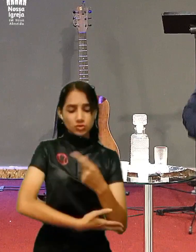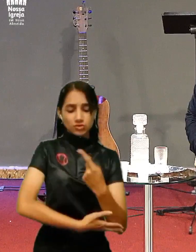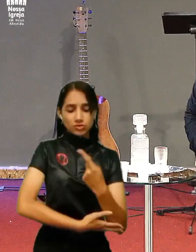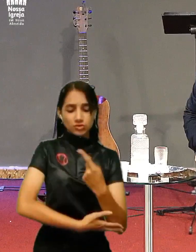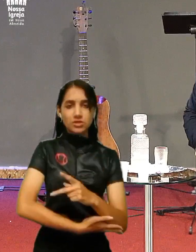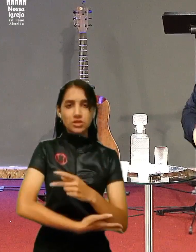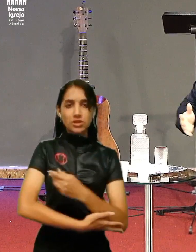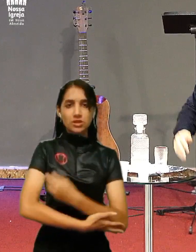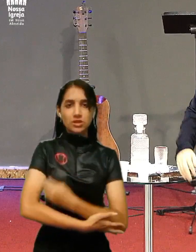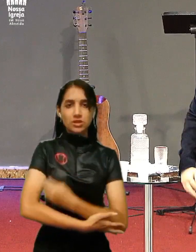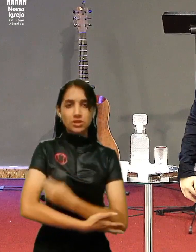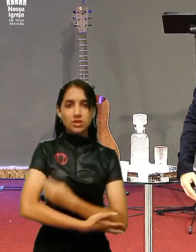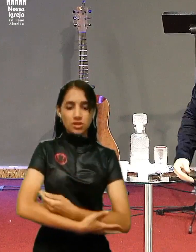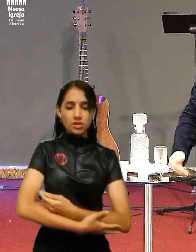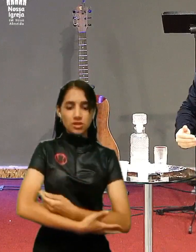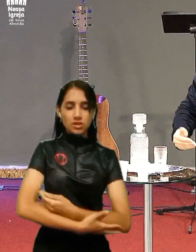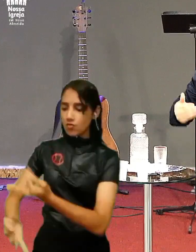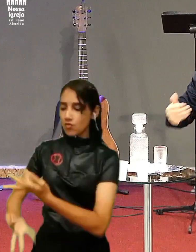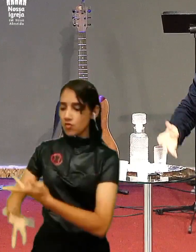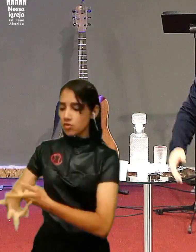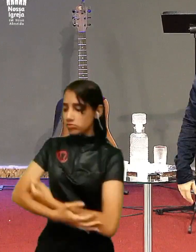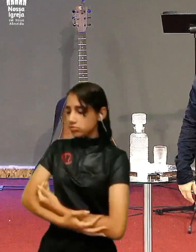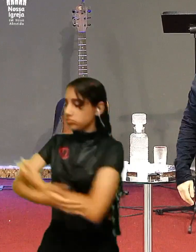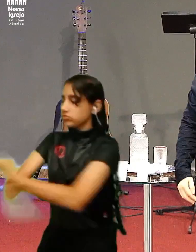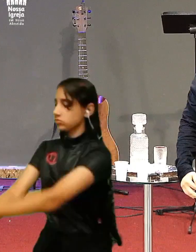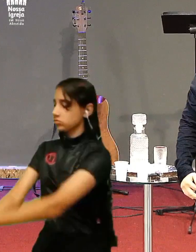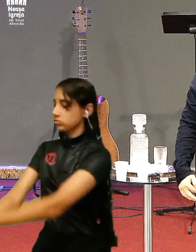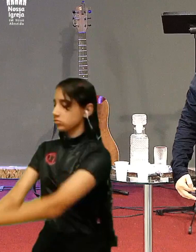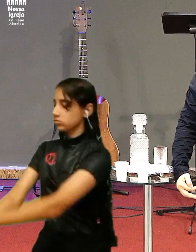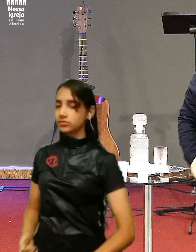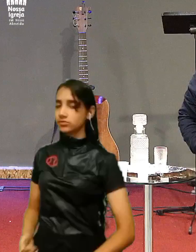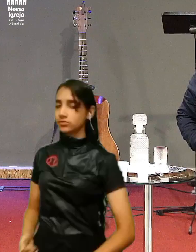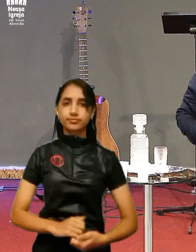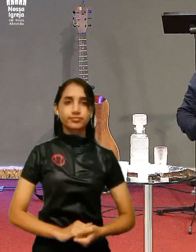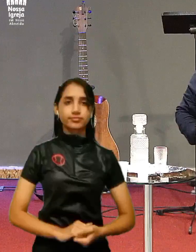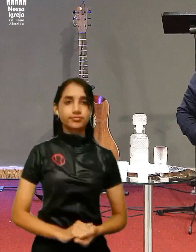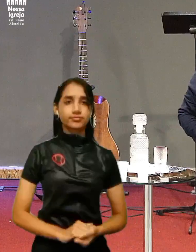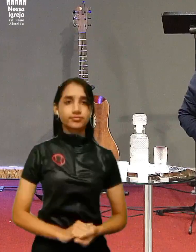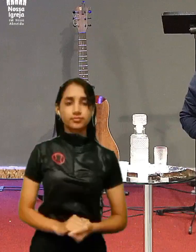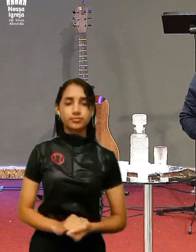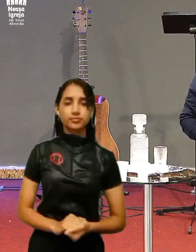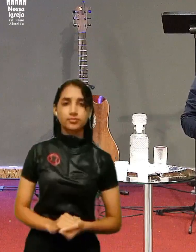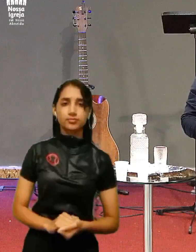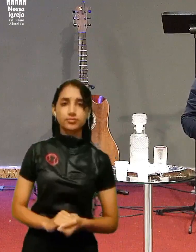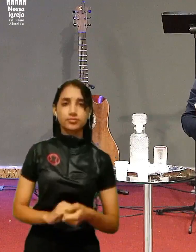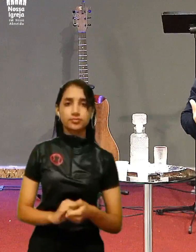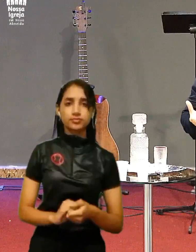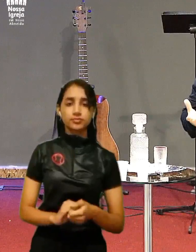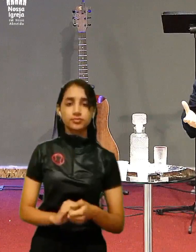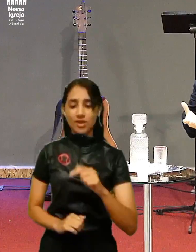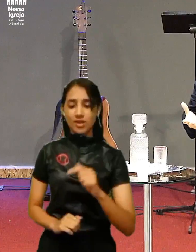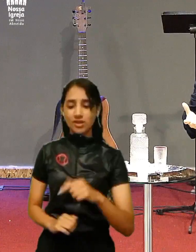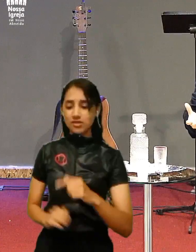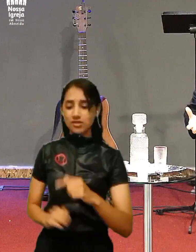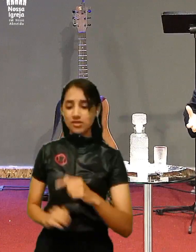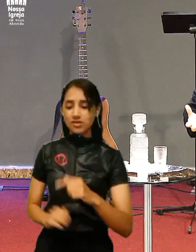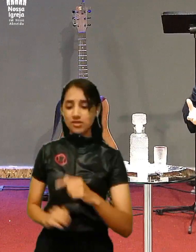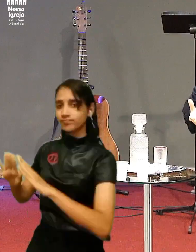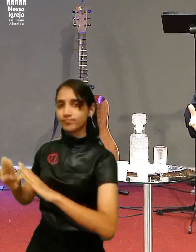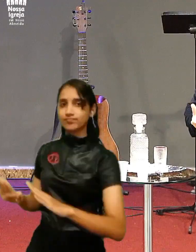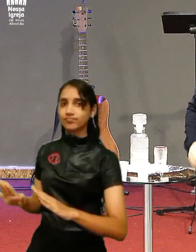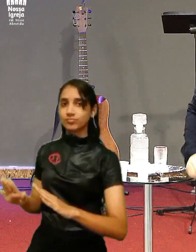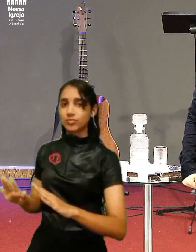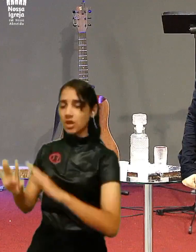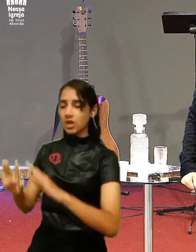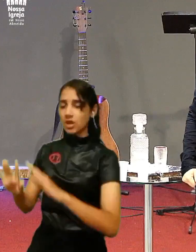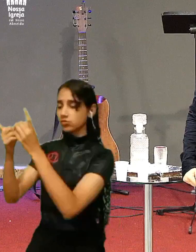pacto com demônios, um demônio chamado Moloch. E eles iam adorar dessa maneira. Você imagina pegar o seu próprio filho e